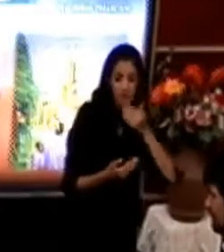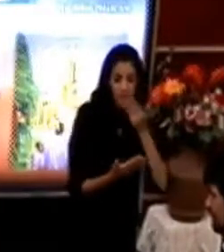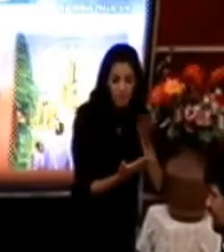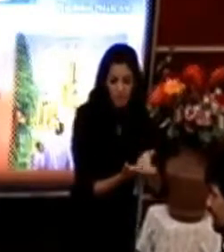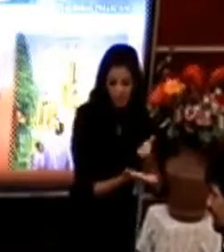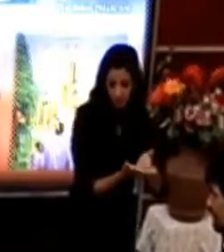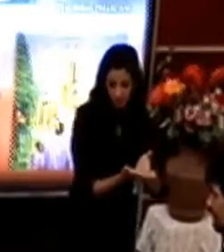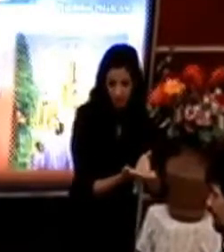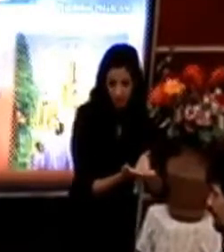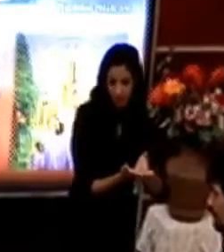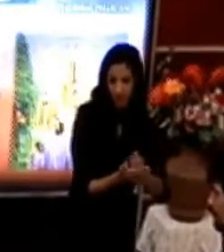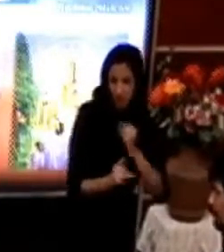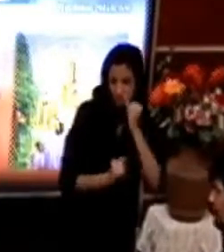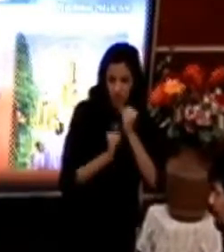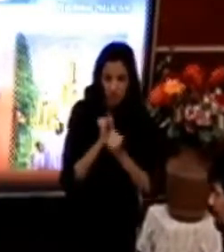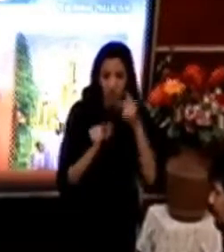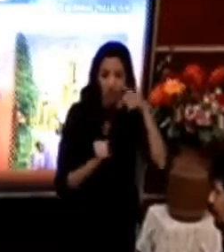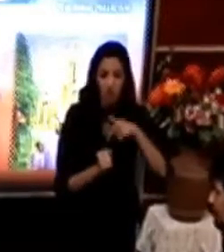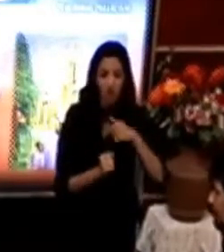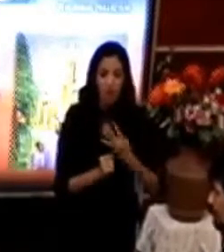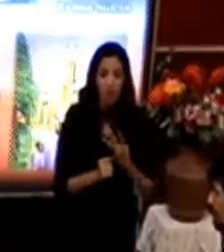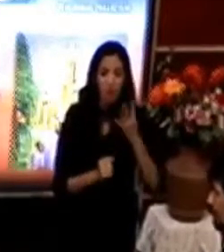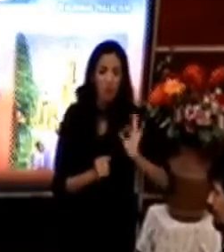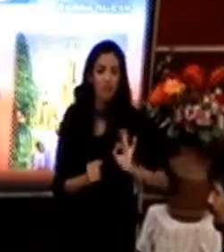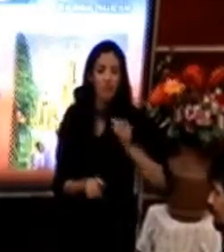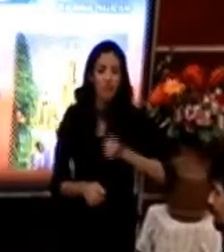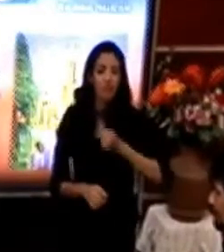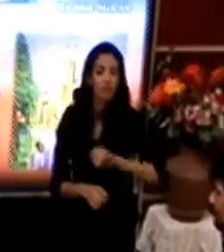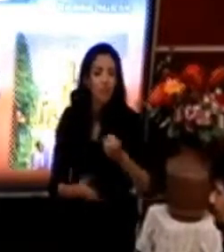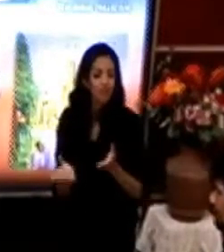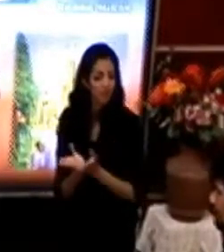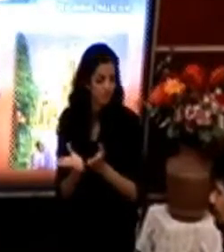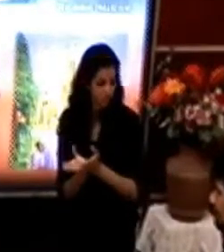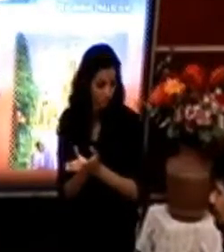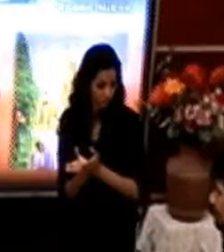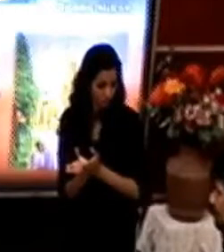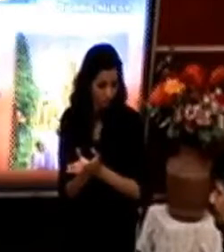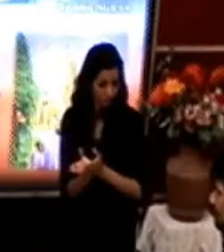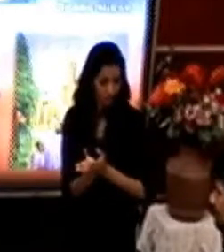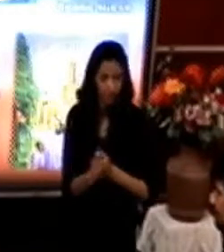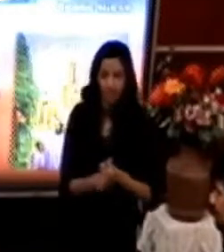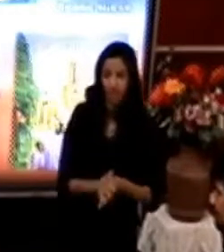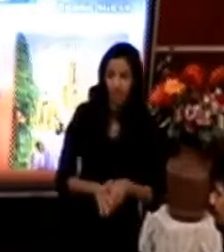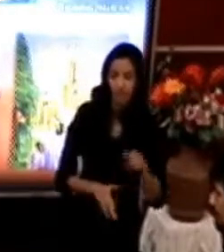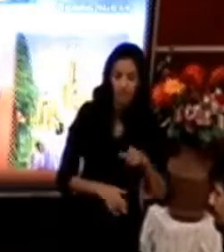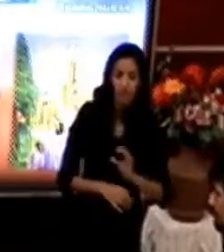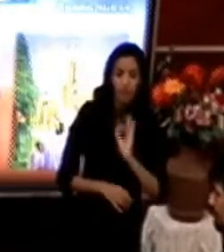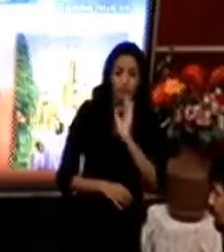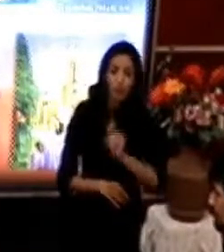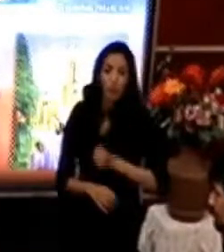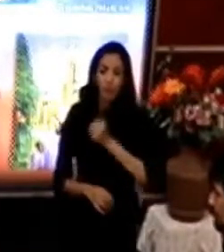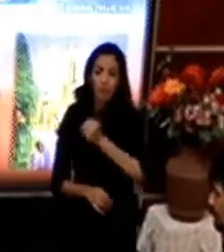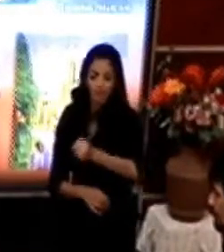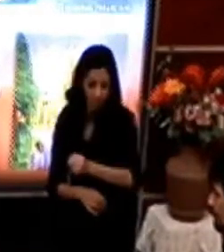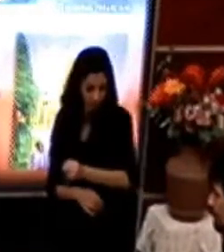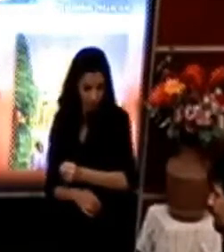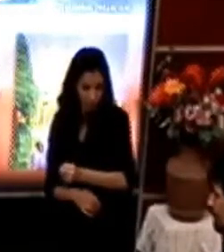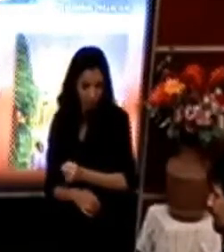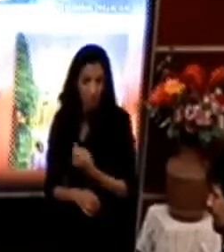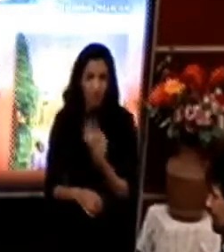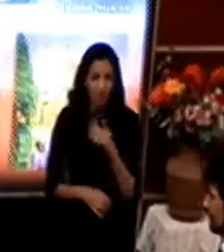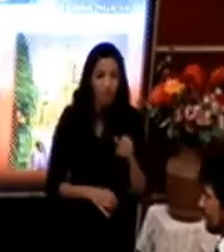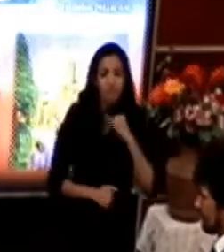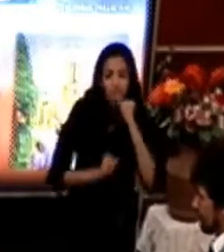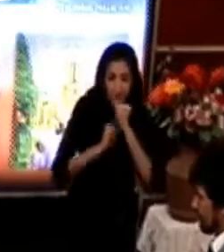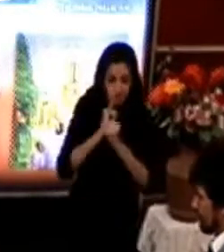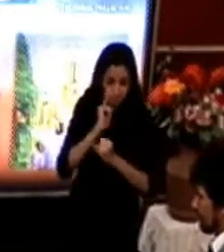es estudiante de teología, ahora está en el cuarto año de teología, y saben, él va a ser un predicador, pero esas maravillas quiero que él